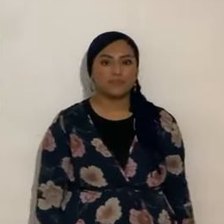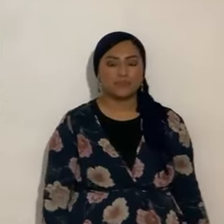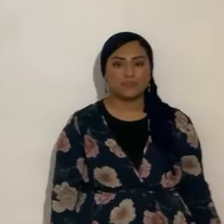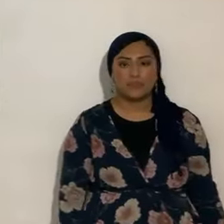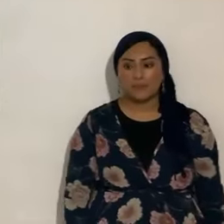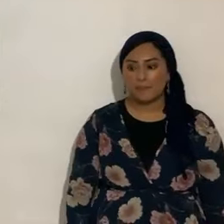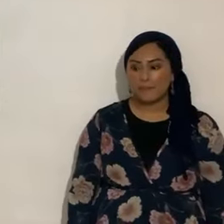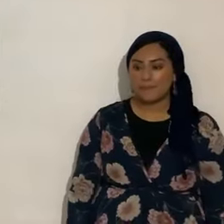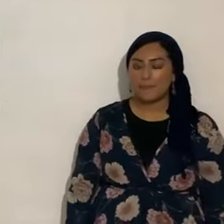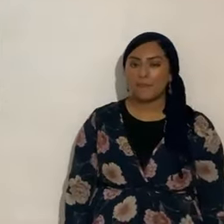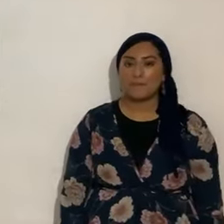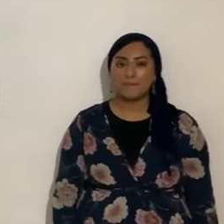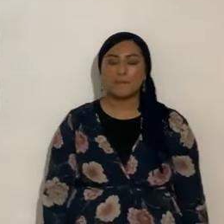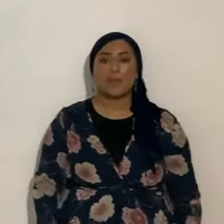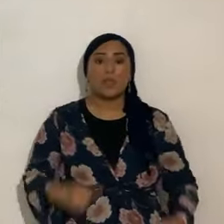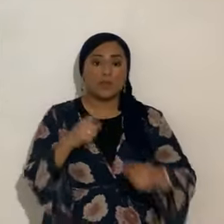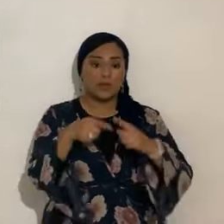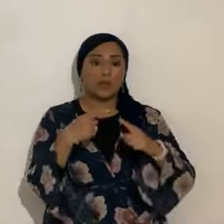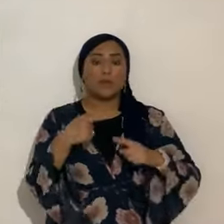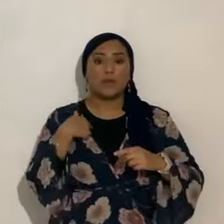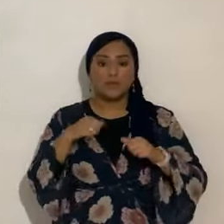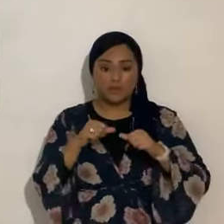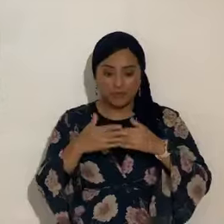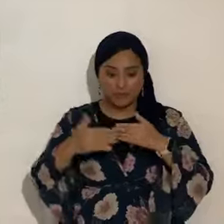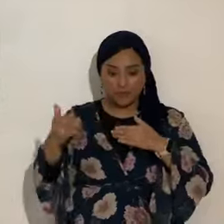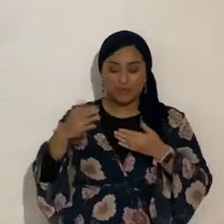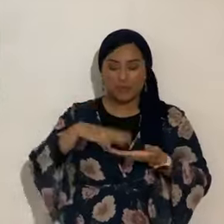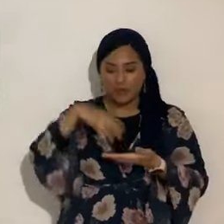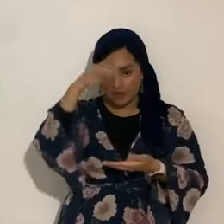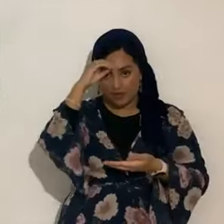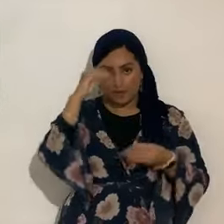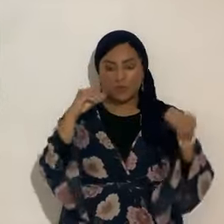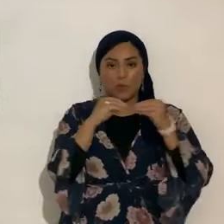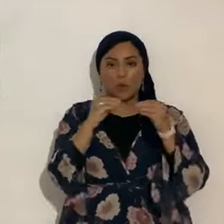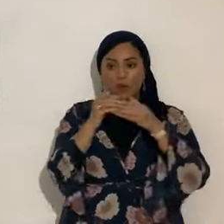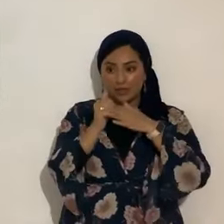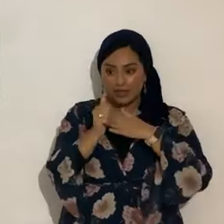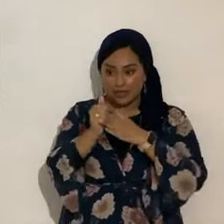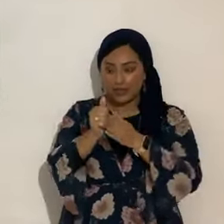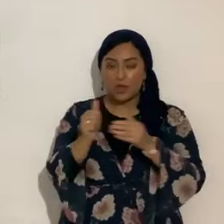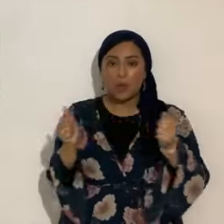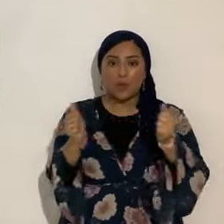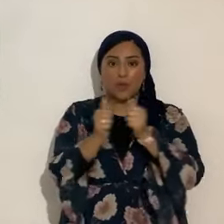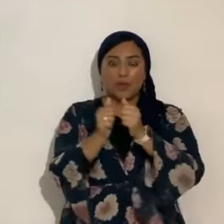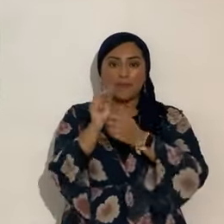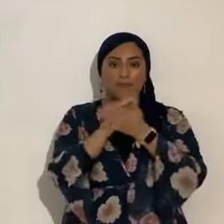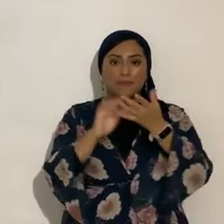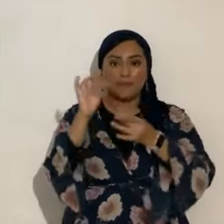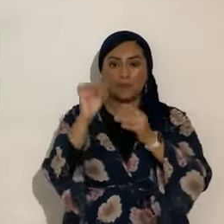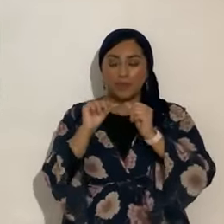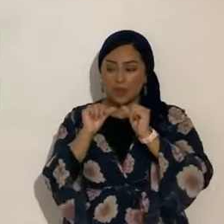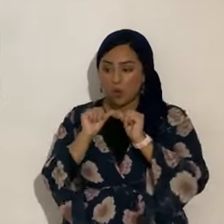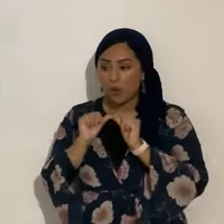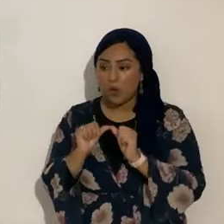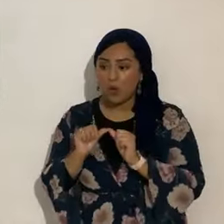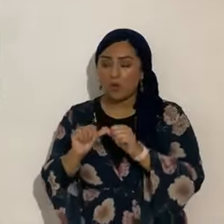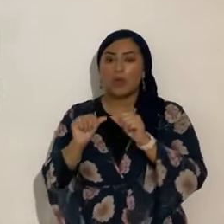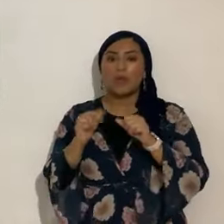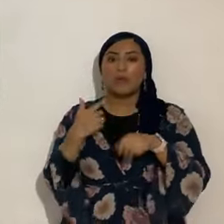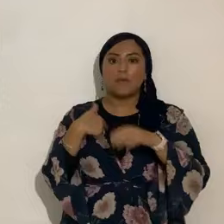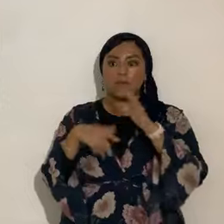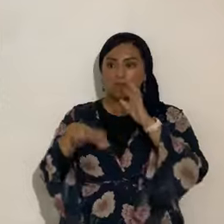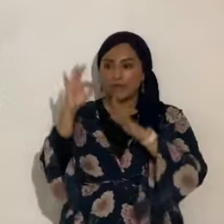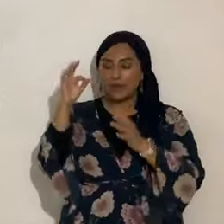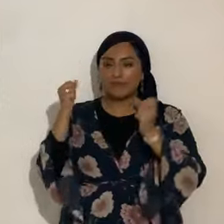Tremendo. Miren, hermanos, es que cuando se empieza a estudiar con lupa, pero dirigidos por el Ruach HaKodesh siempre, se